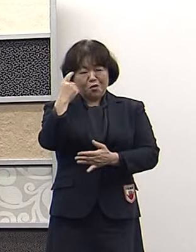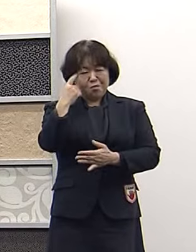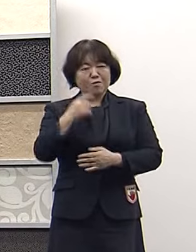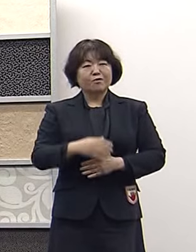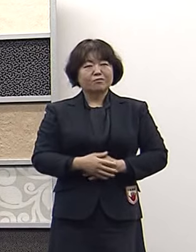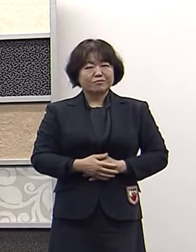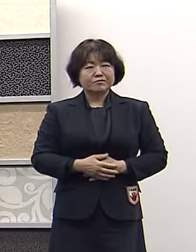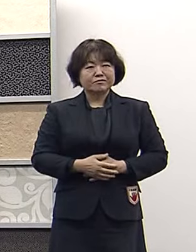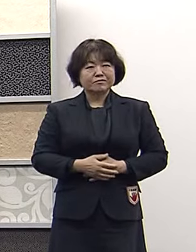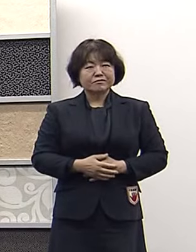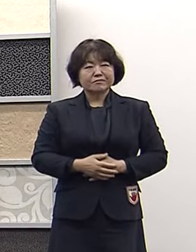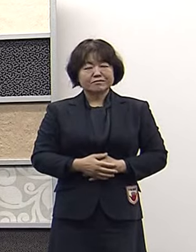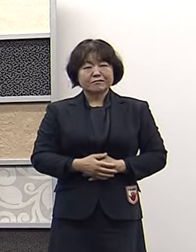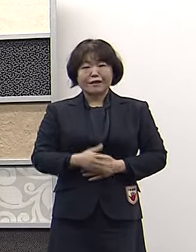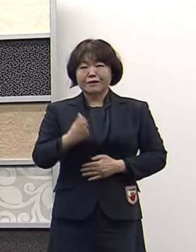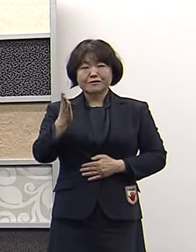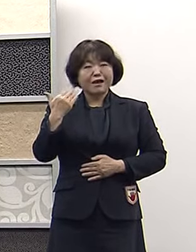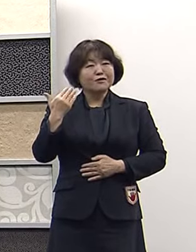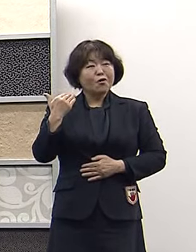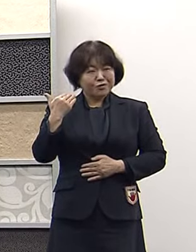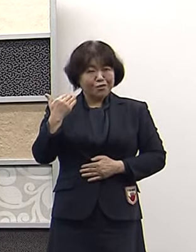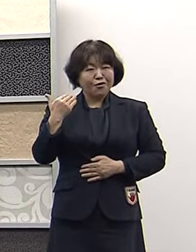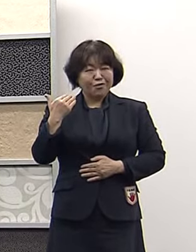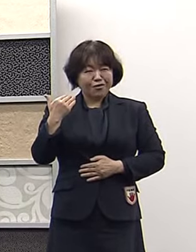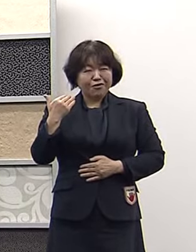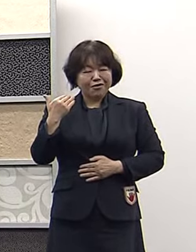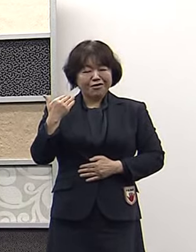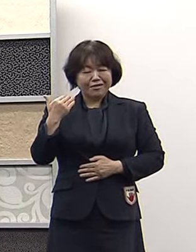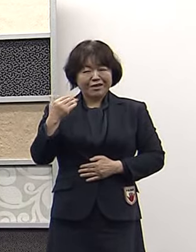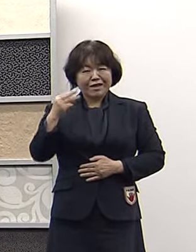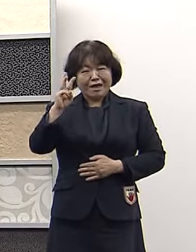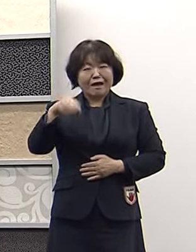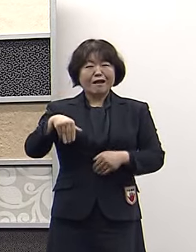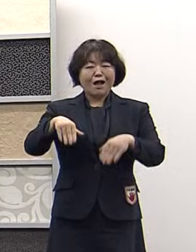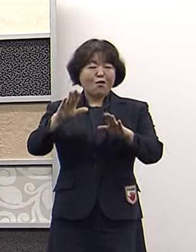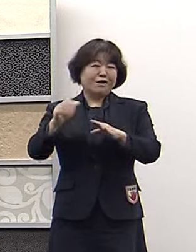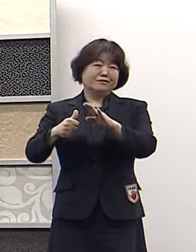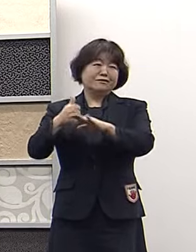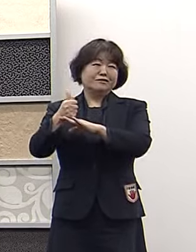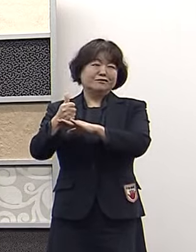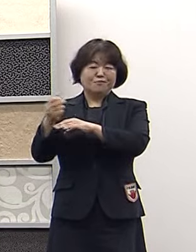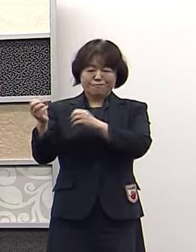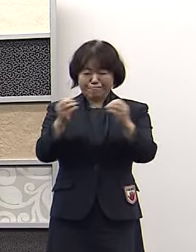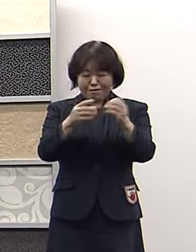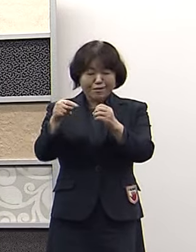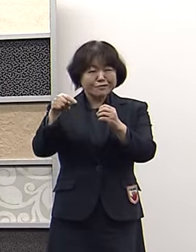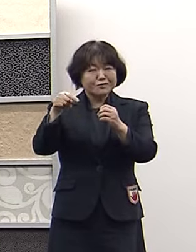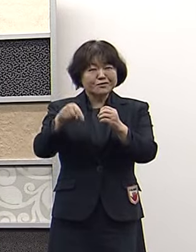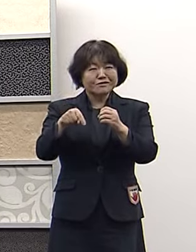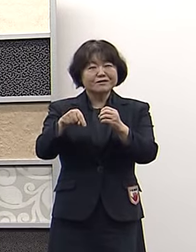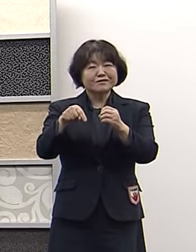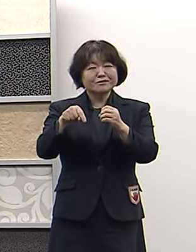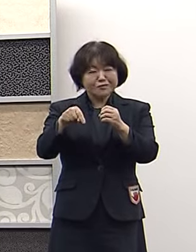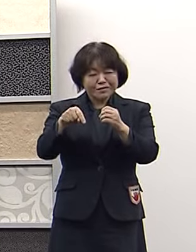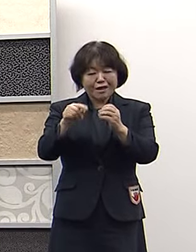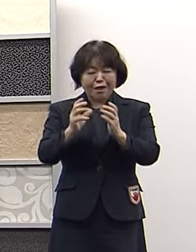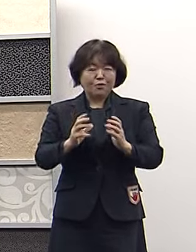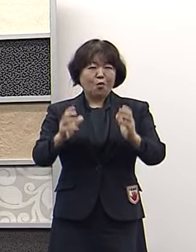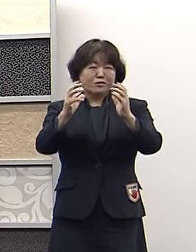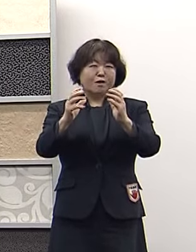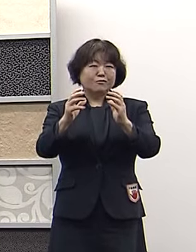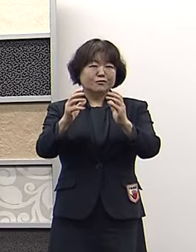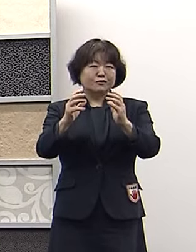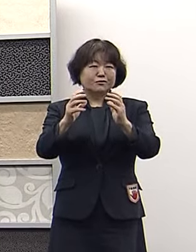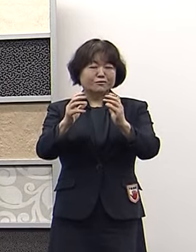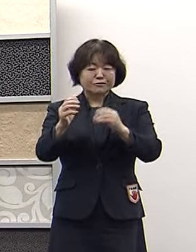まさに先ほどちょっとご紹介をいたしましたが、そのまさに梅富士の国でですね、やり取りをしてたのはまさに農産物、水産物でもありますし、先